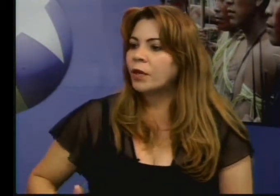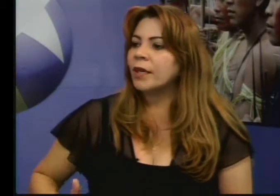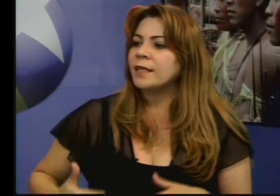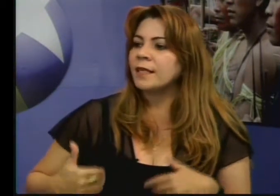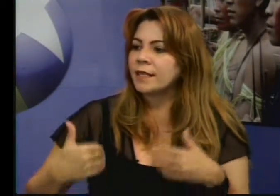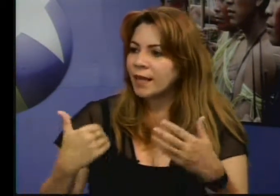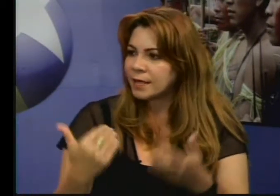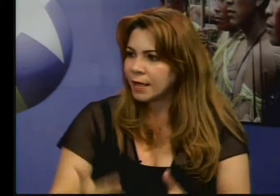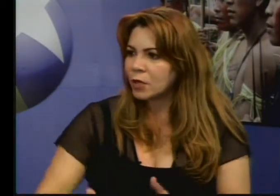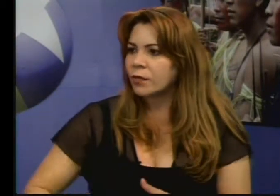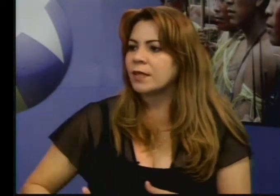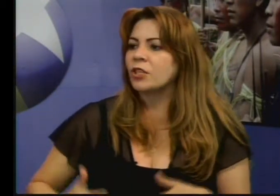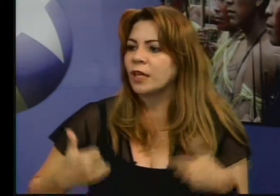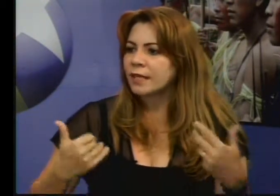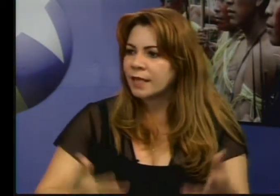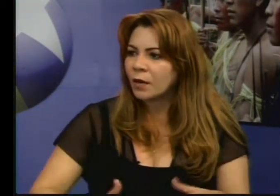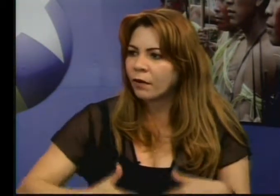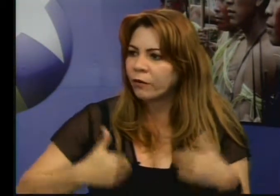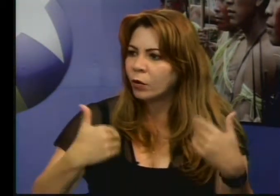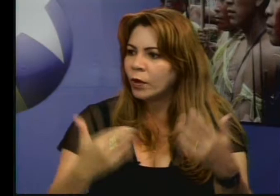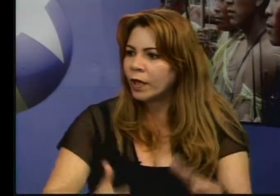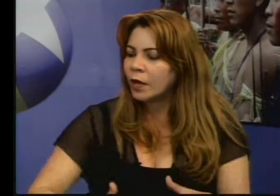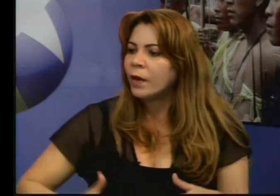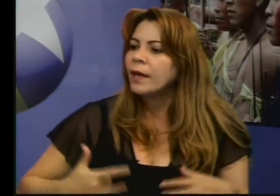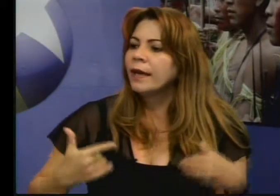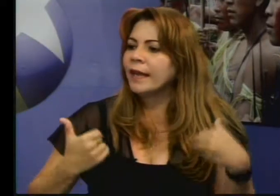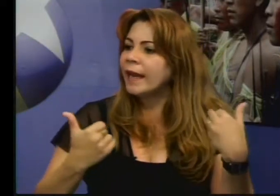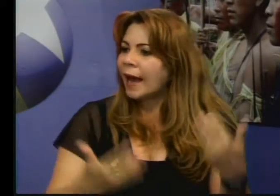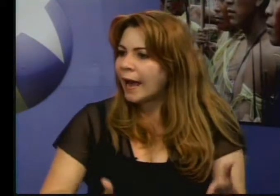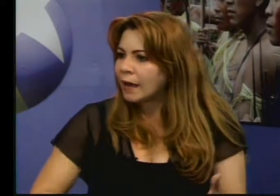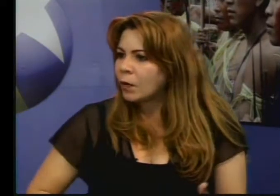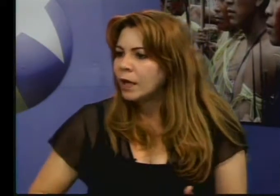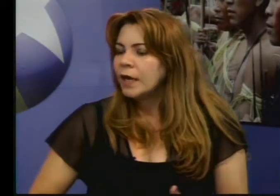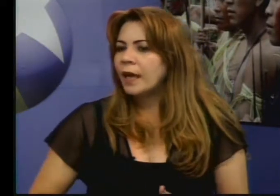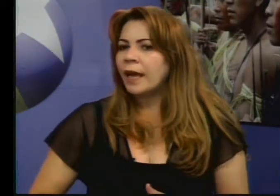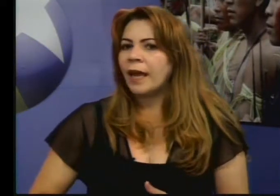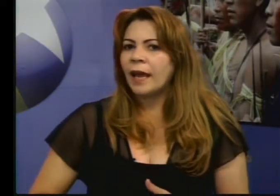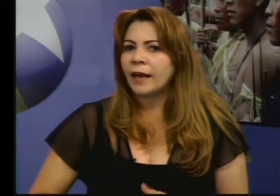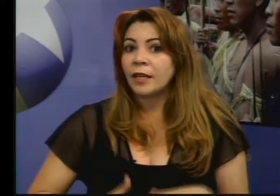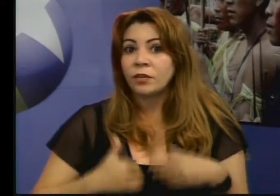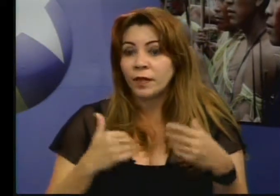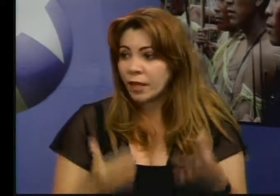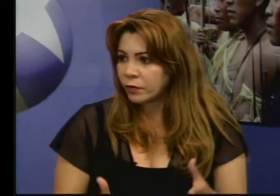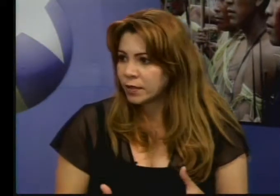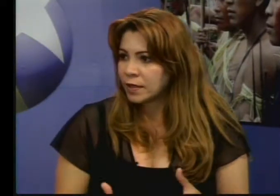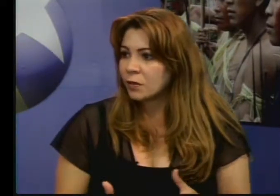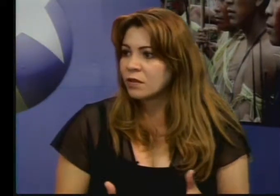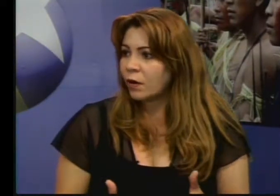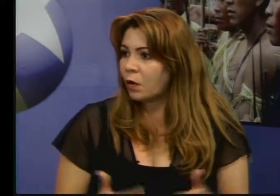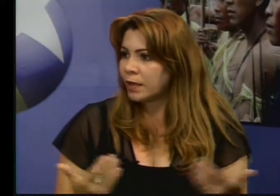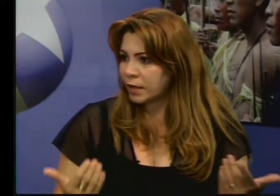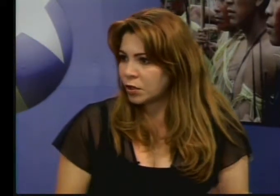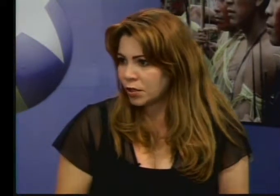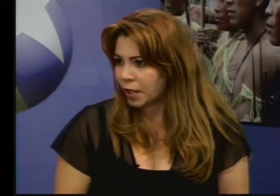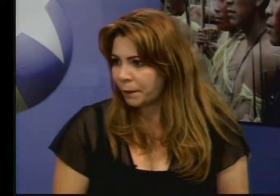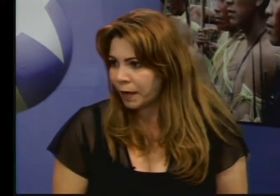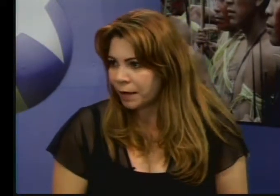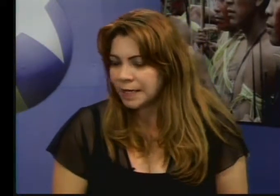porque nesses 6 anos vocês cresceram, evoluíram, criaram, a criatividade de vocês, inclusive é uma coisa que a gente tem que